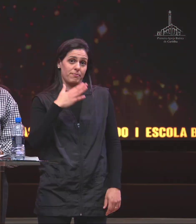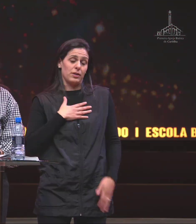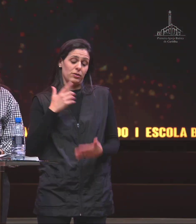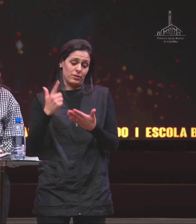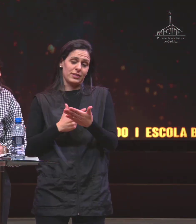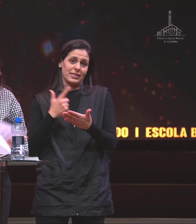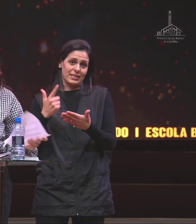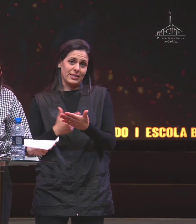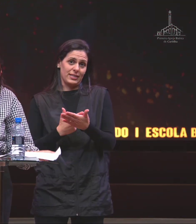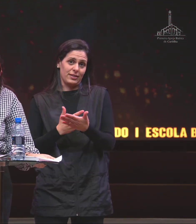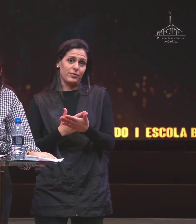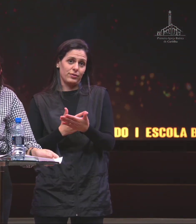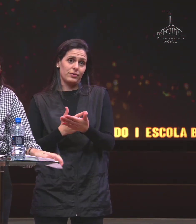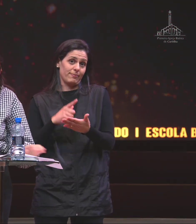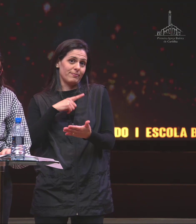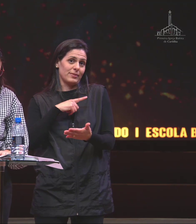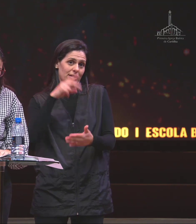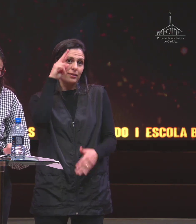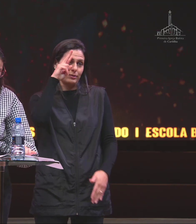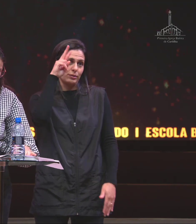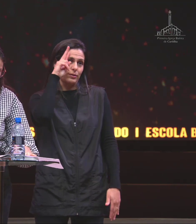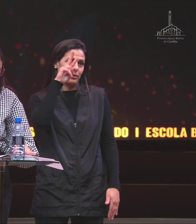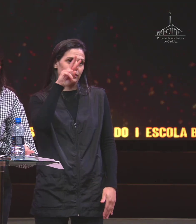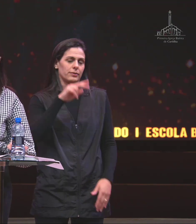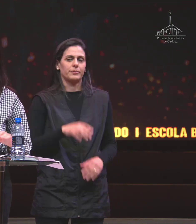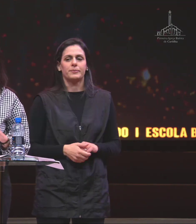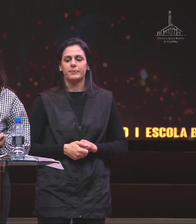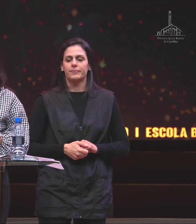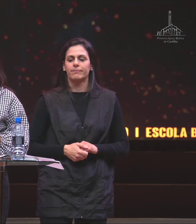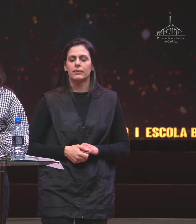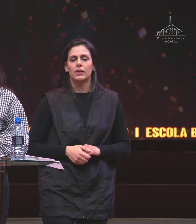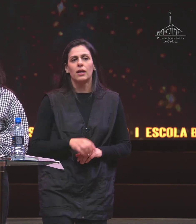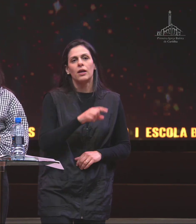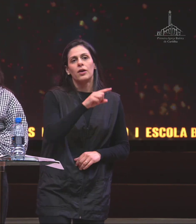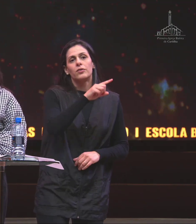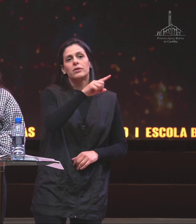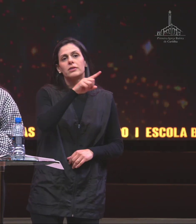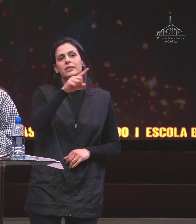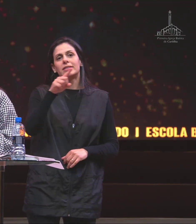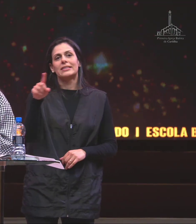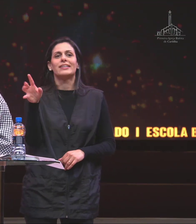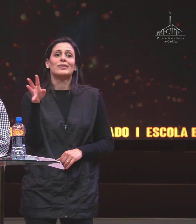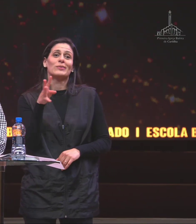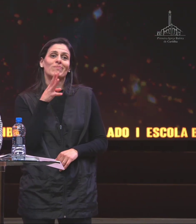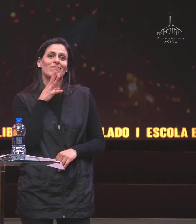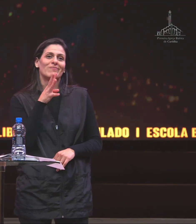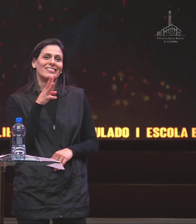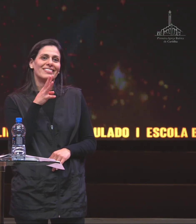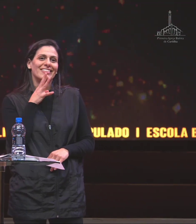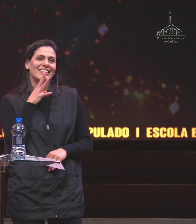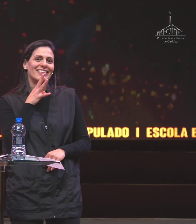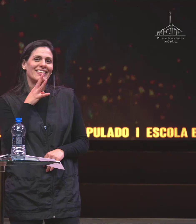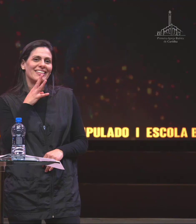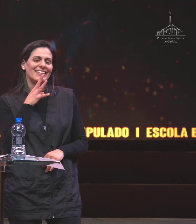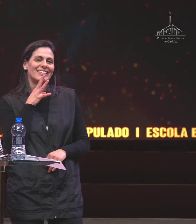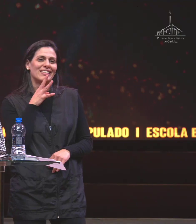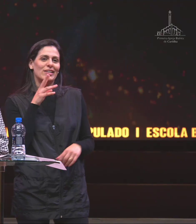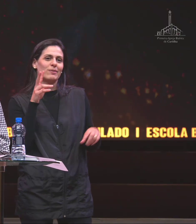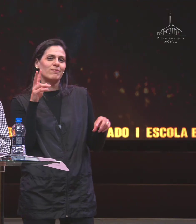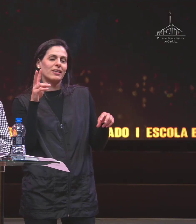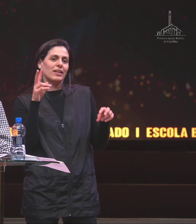a gente vive de histórias. Que mais que eu ia ler aqui? Quando eu não sei, para quem tem